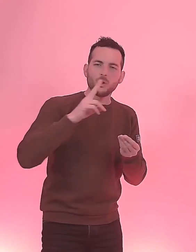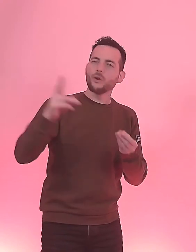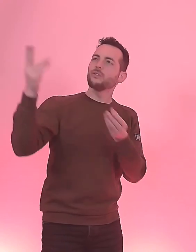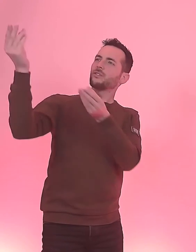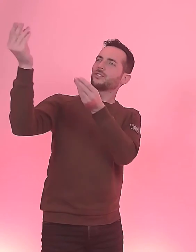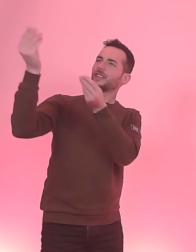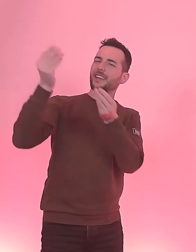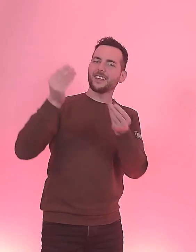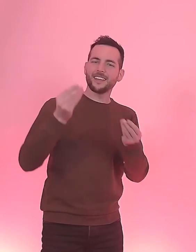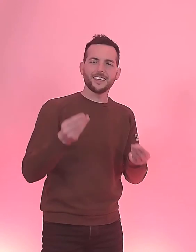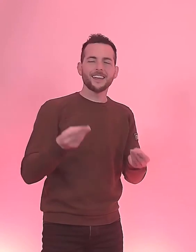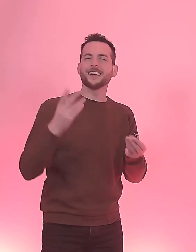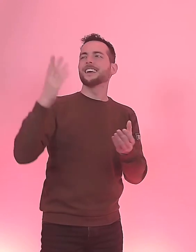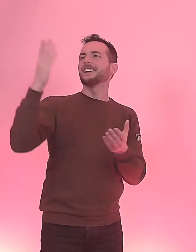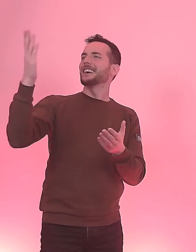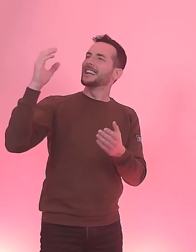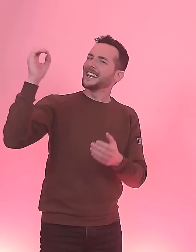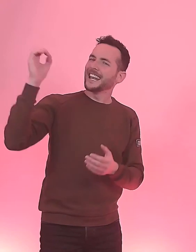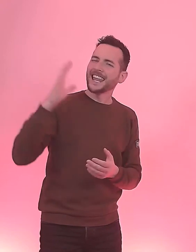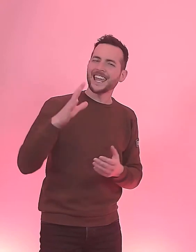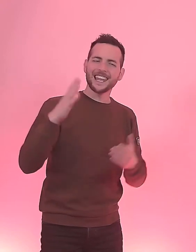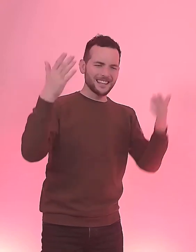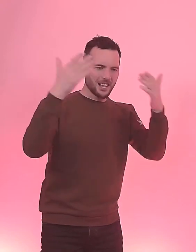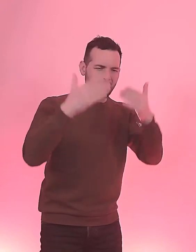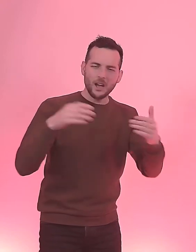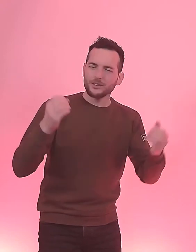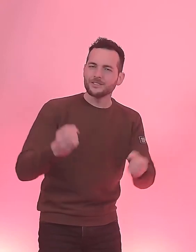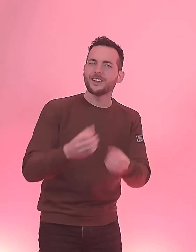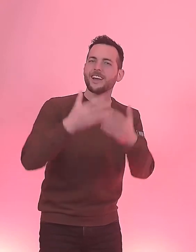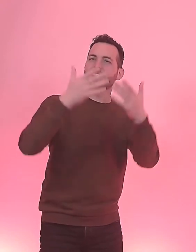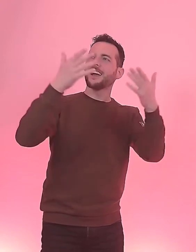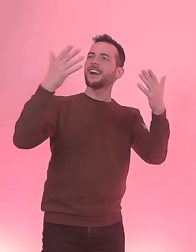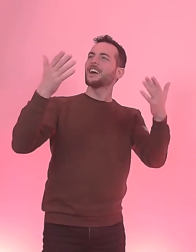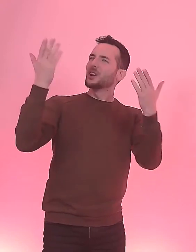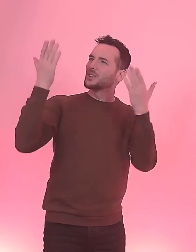maken is maken ver is